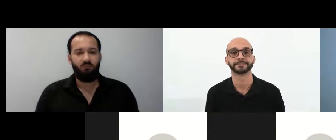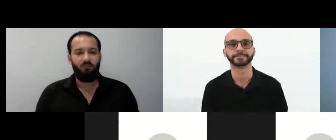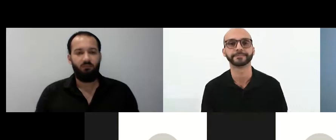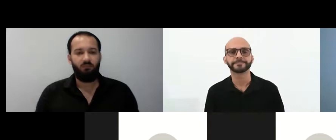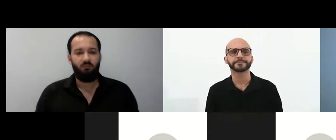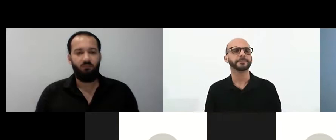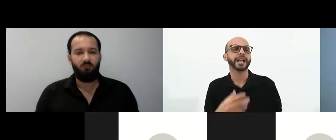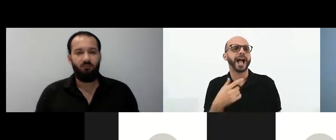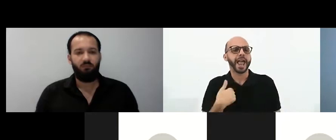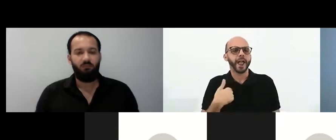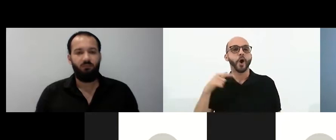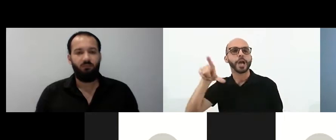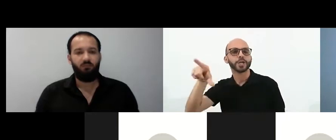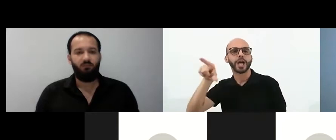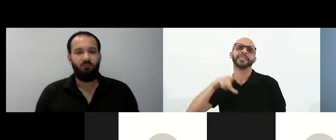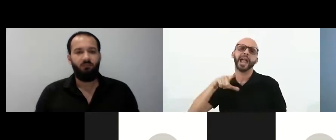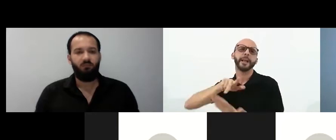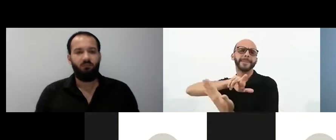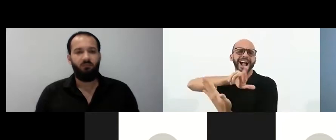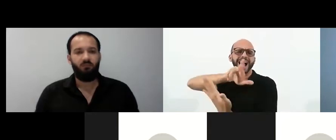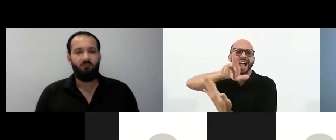utilizando esses três.